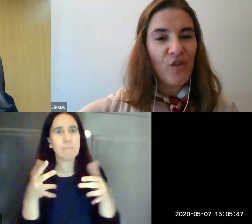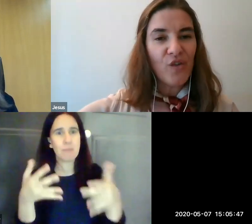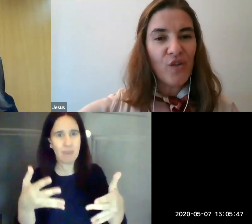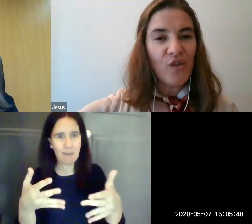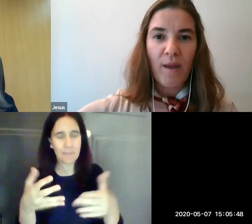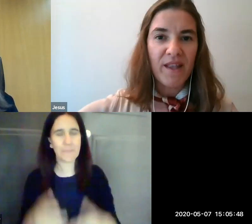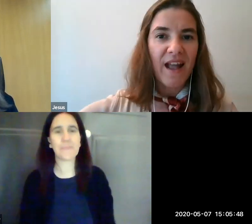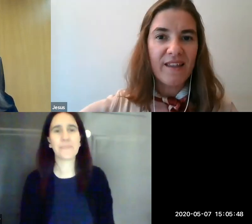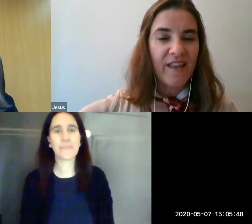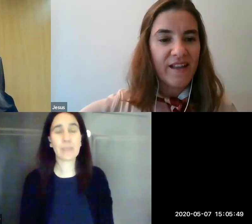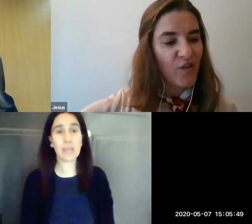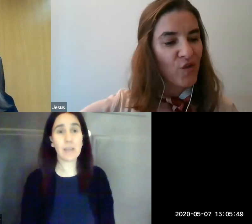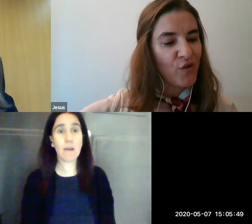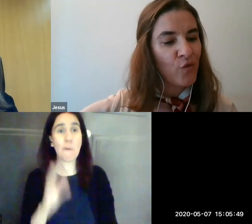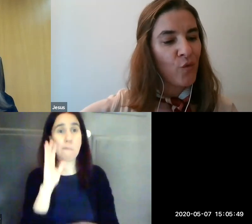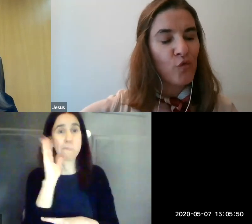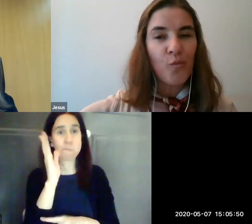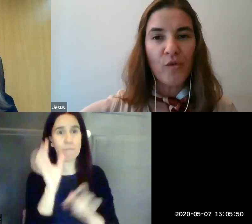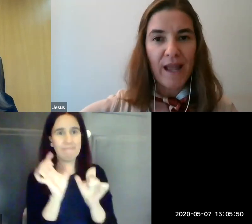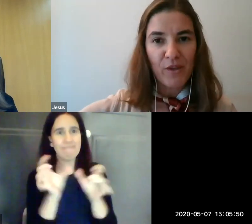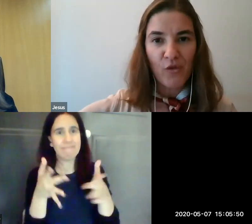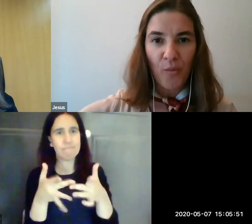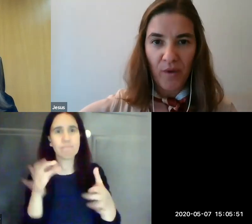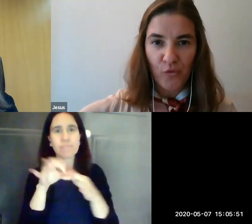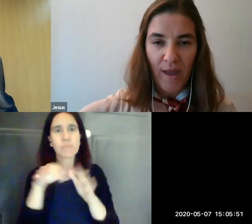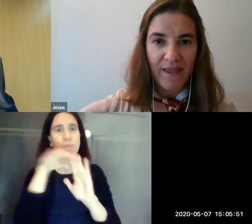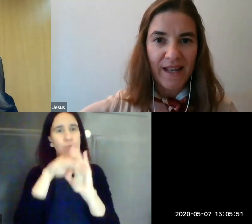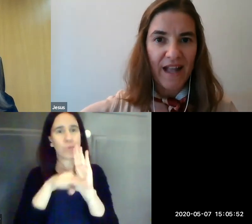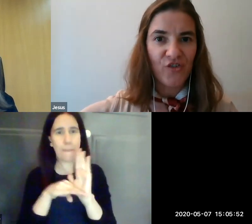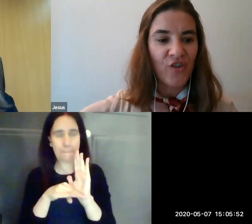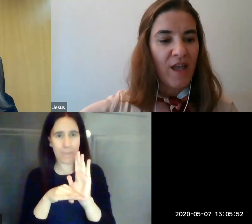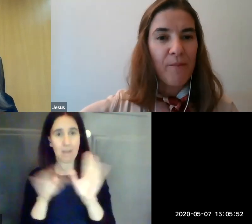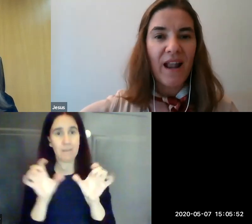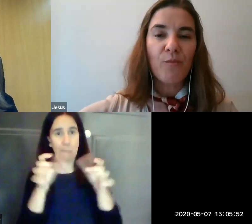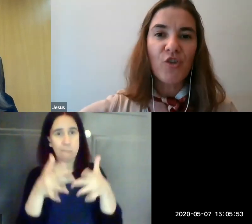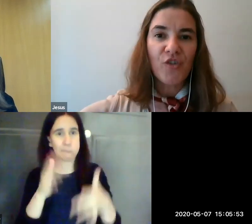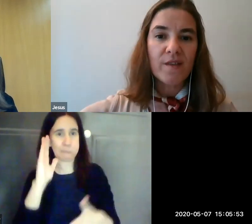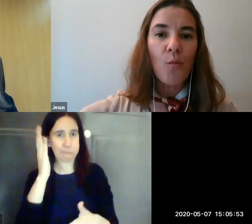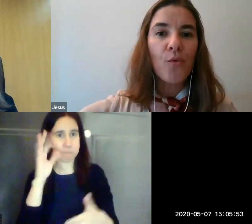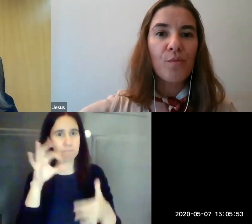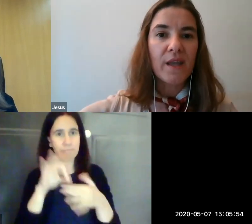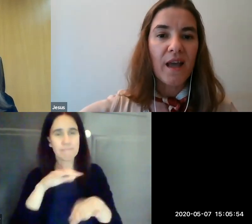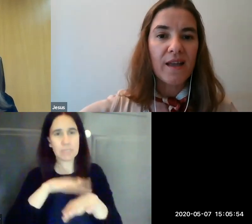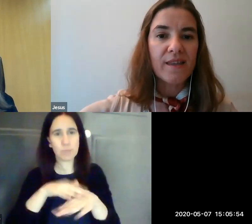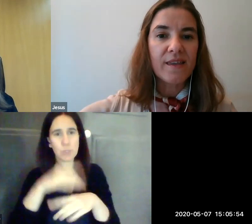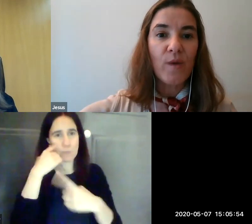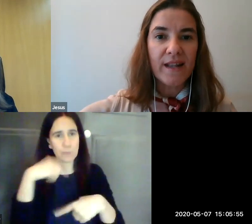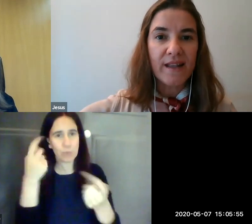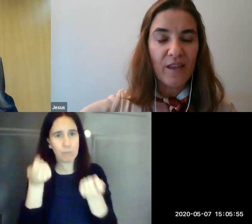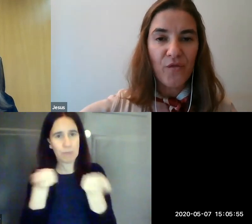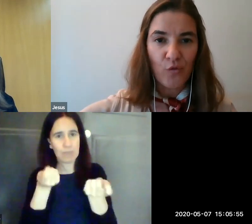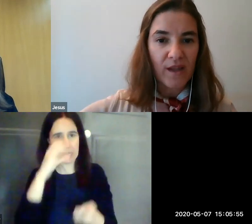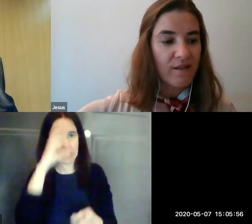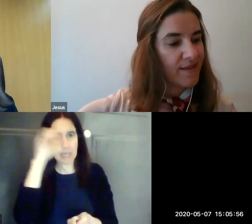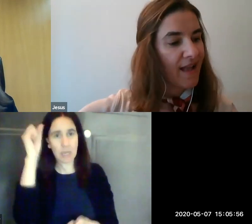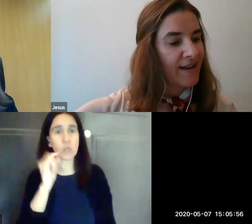Este webinar integra-se no programa de webinars para a administração pública que o INA